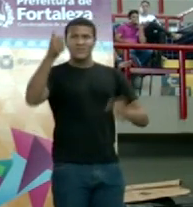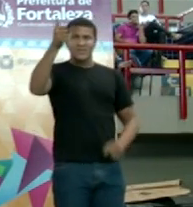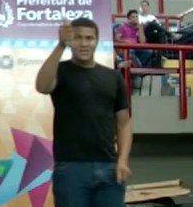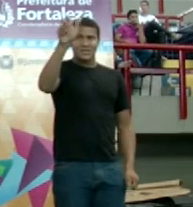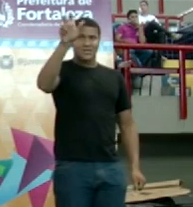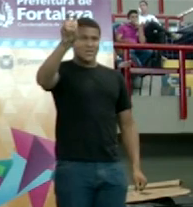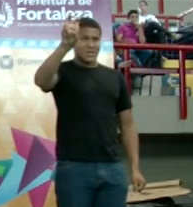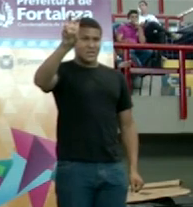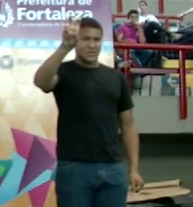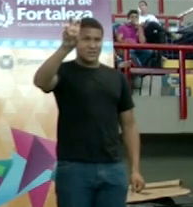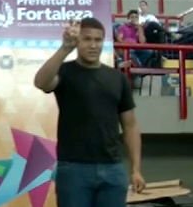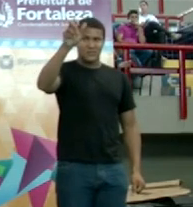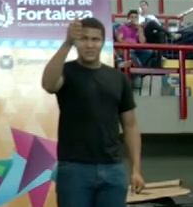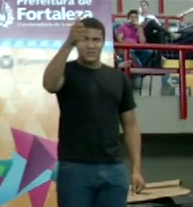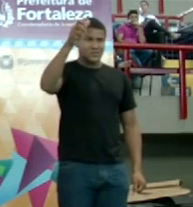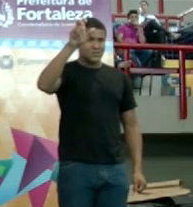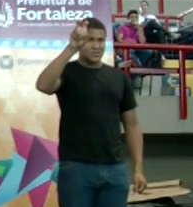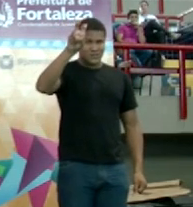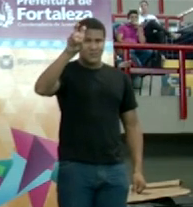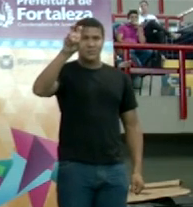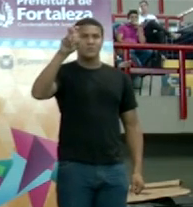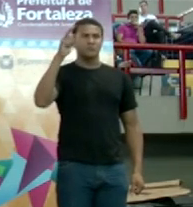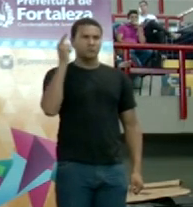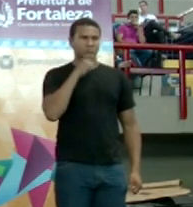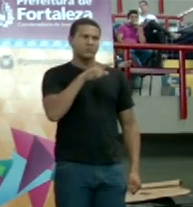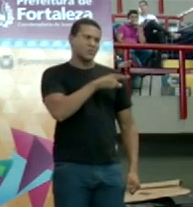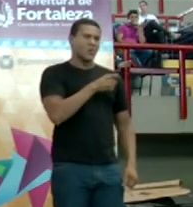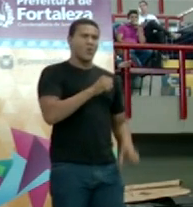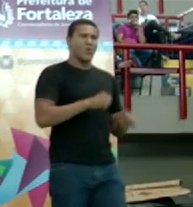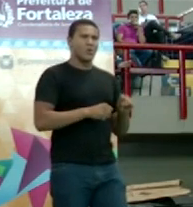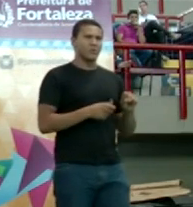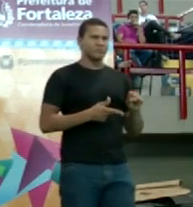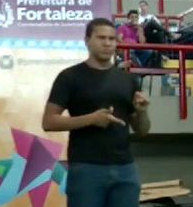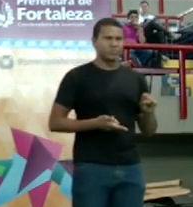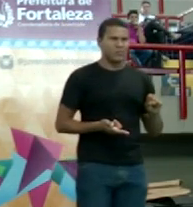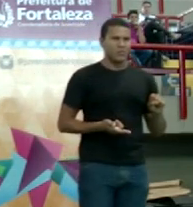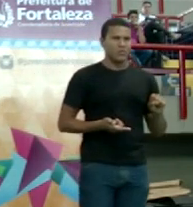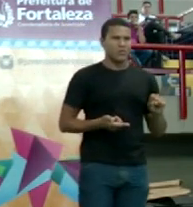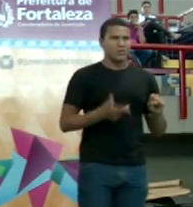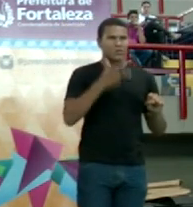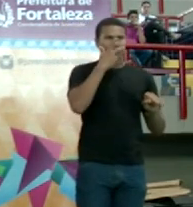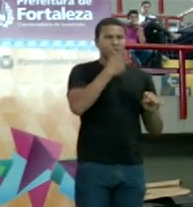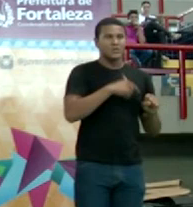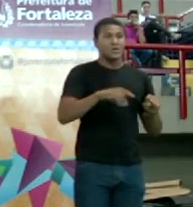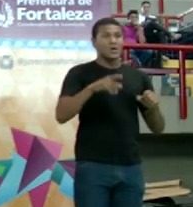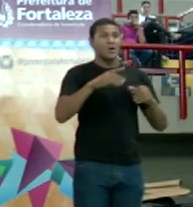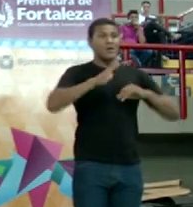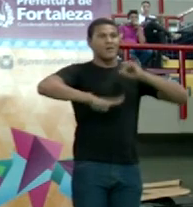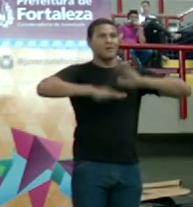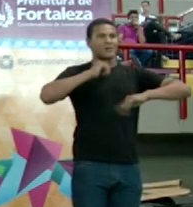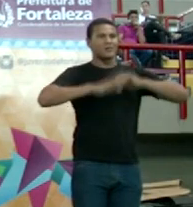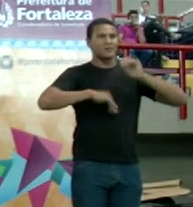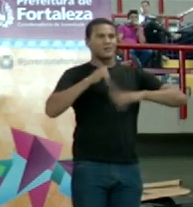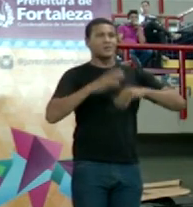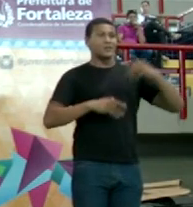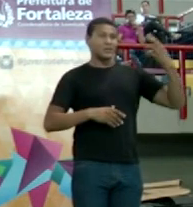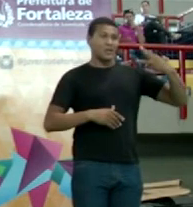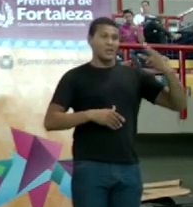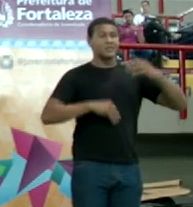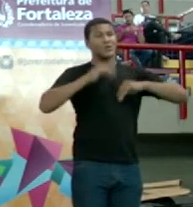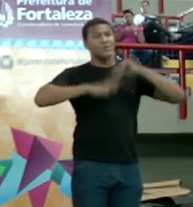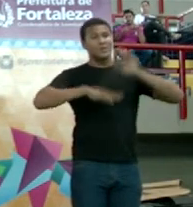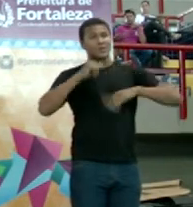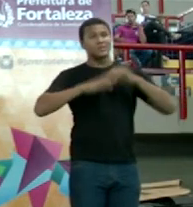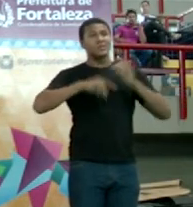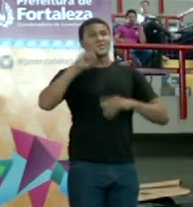aluno fechar. São as duas, a competência 3 e a competência 5, que é sobre elas que nós vamos falar.